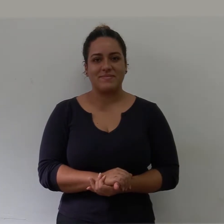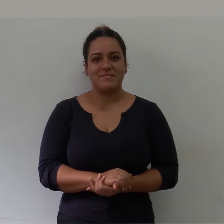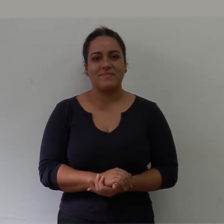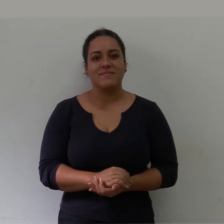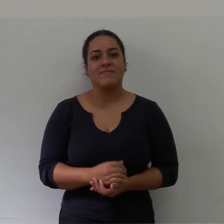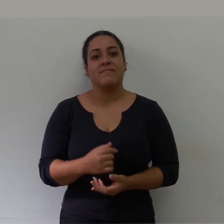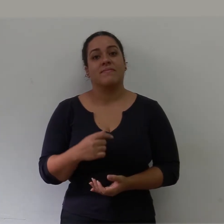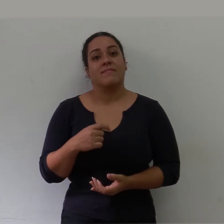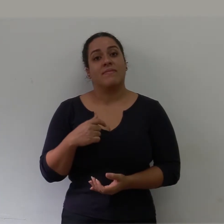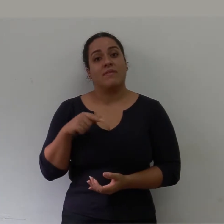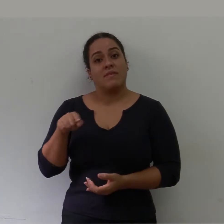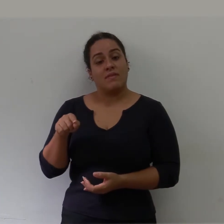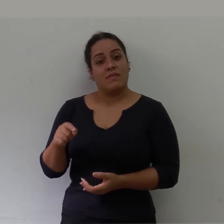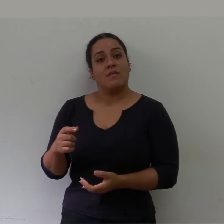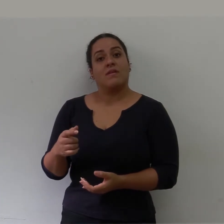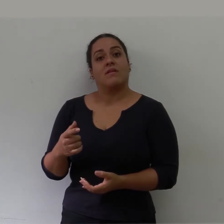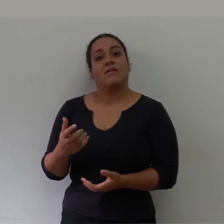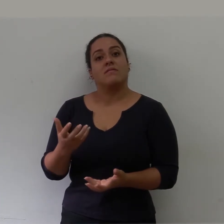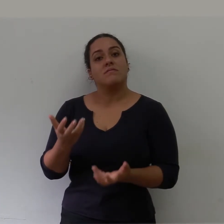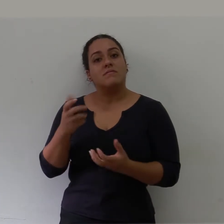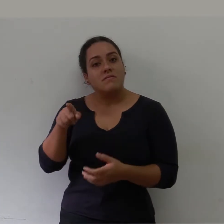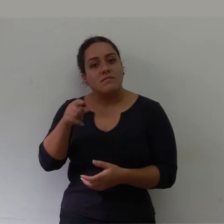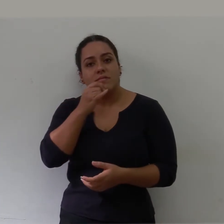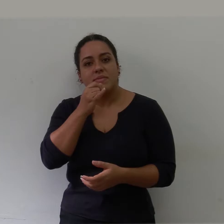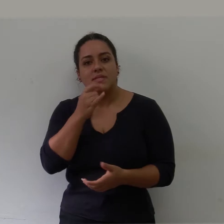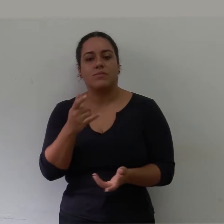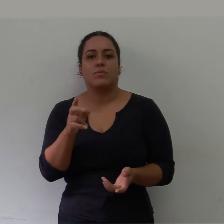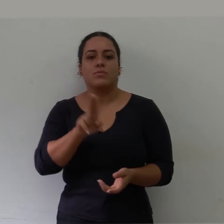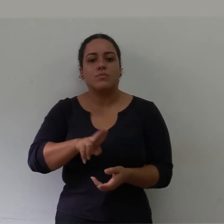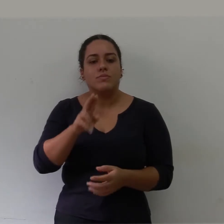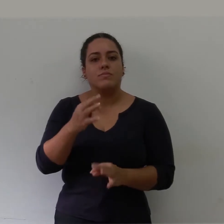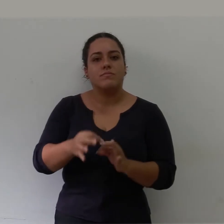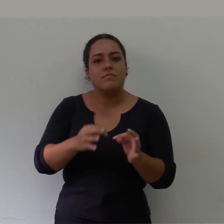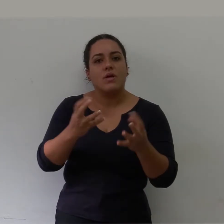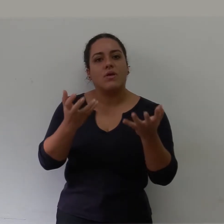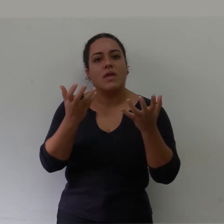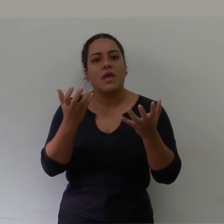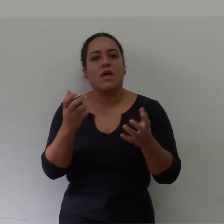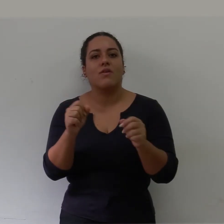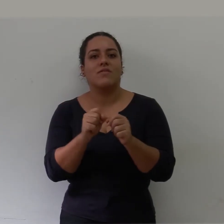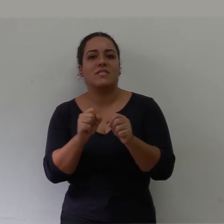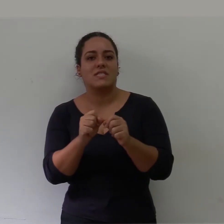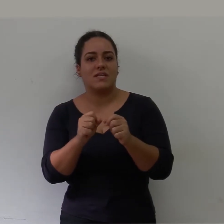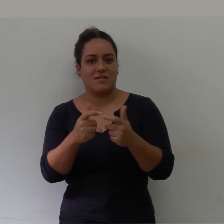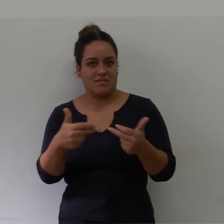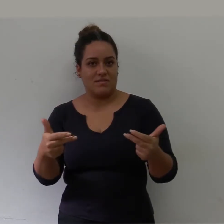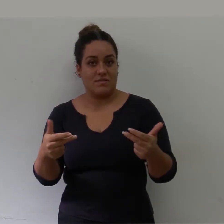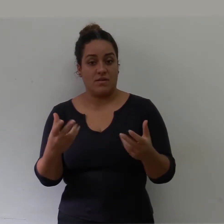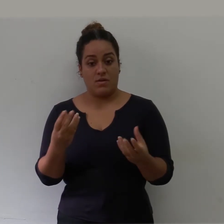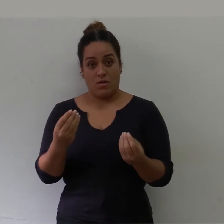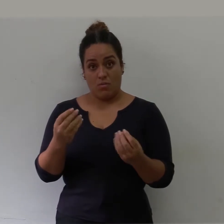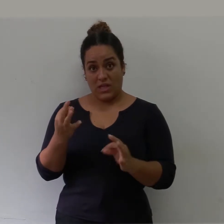Eu sempre busquei alternativas para aquilo que eu queria realizar. Muitas tecnologias, elas